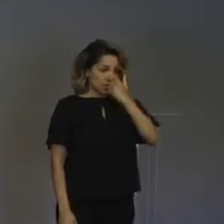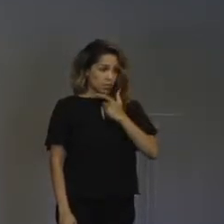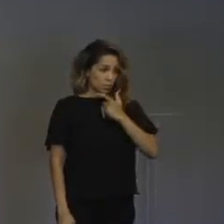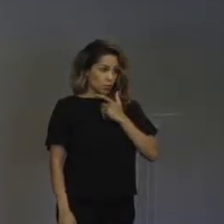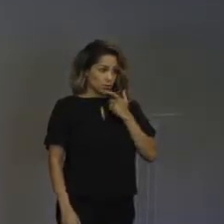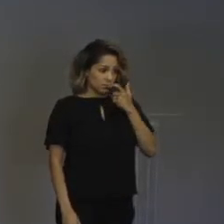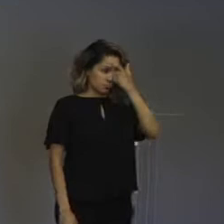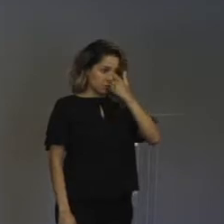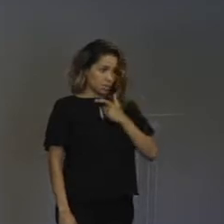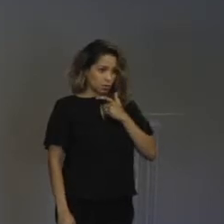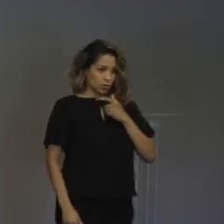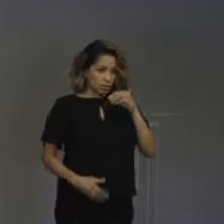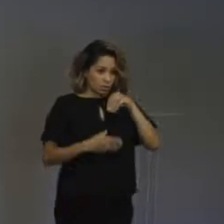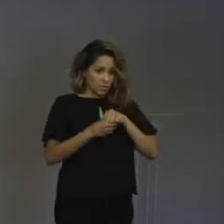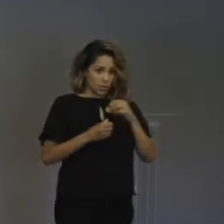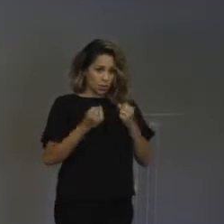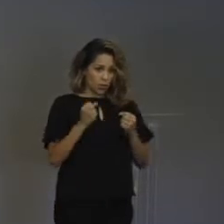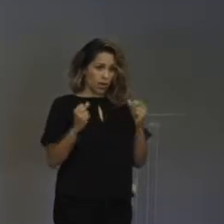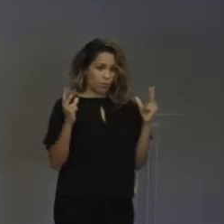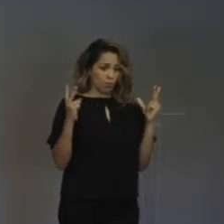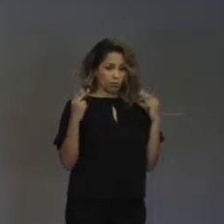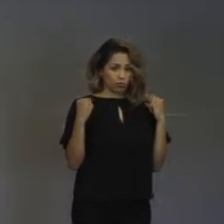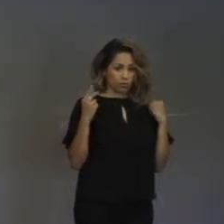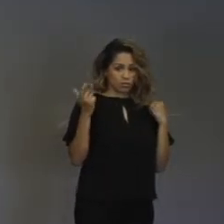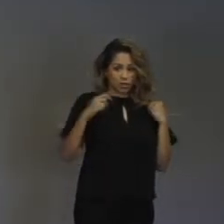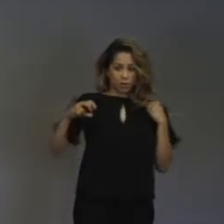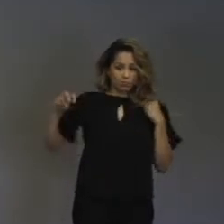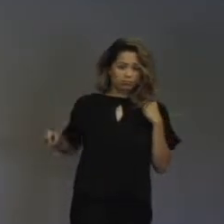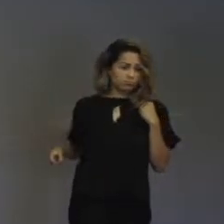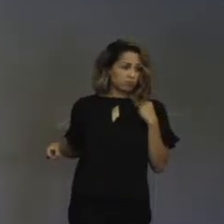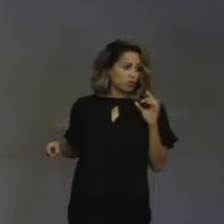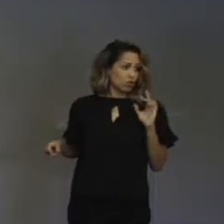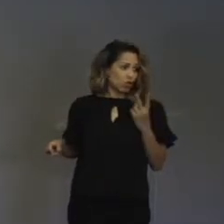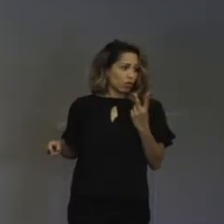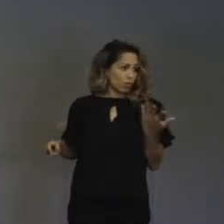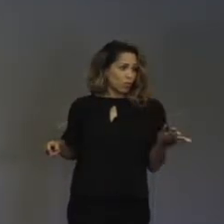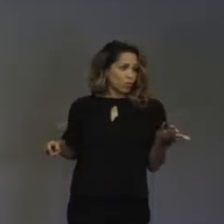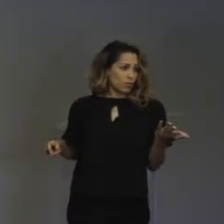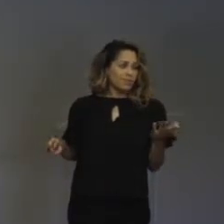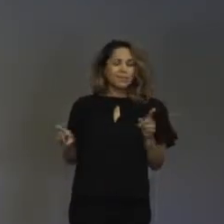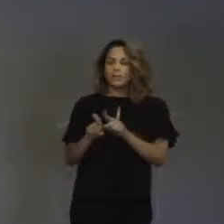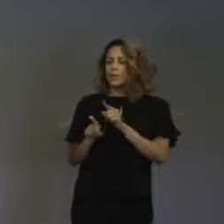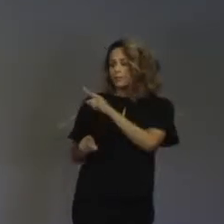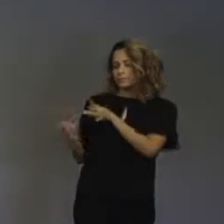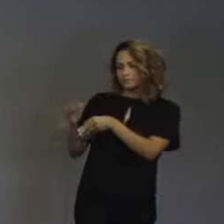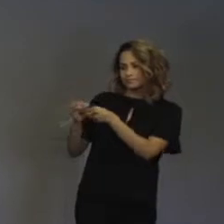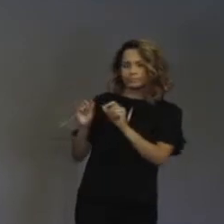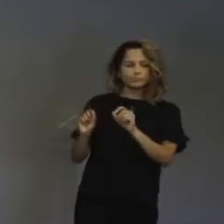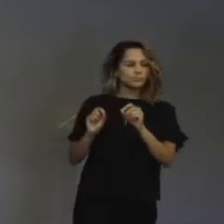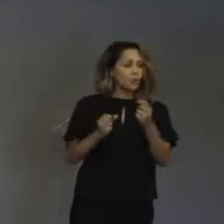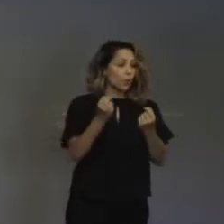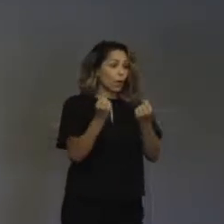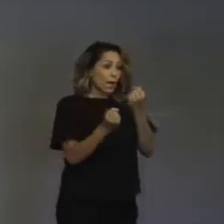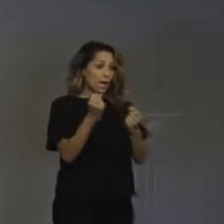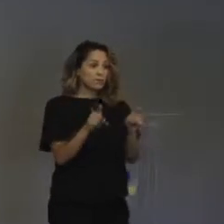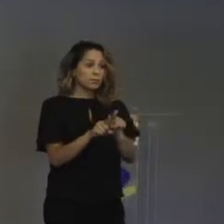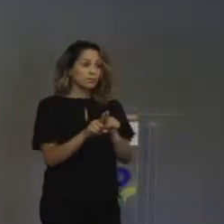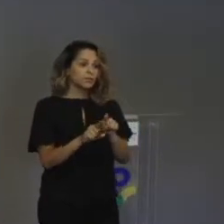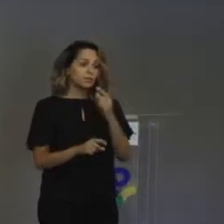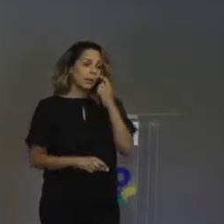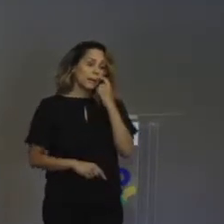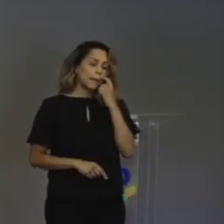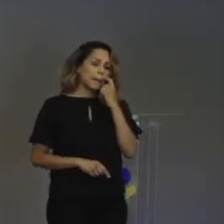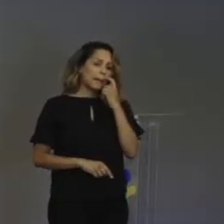outra está trabalhando. Eu vou pegar o gancho e também é reinventar, porque o carro ele não vai sair, né? Você não vai fazer assim. Então,